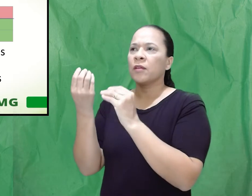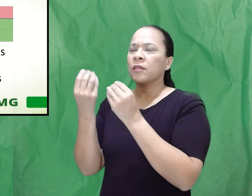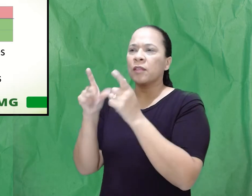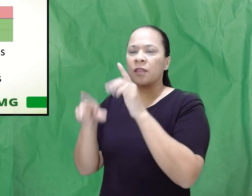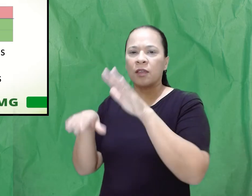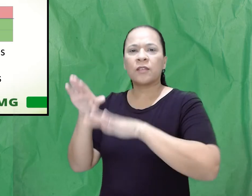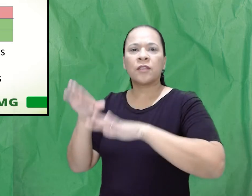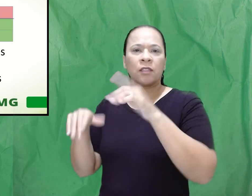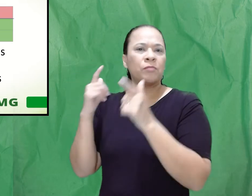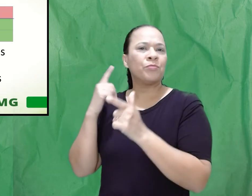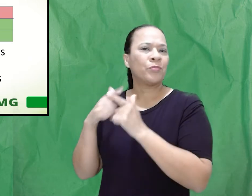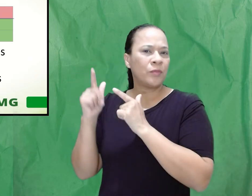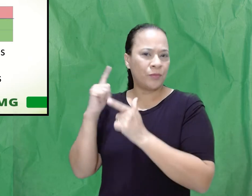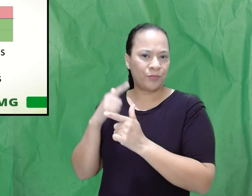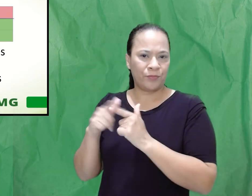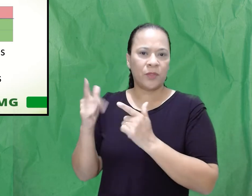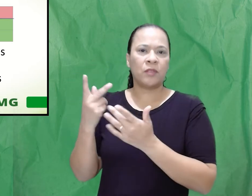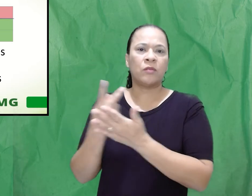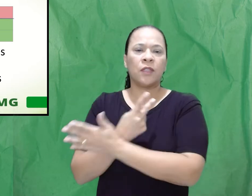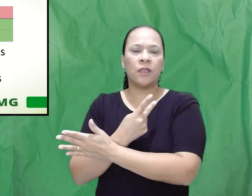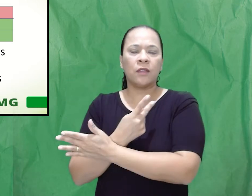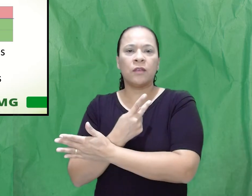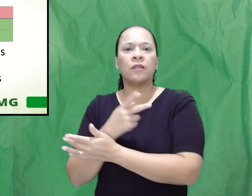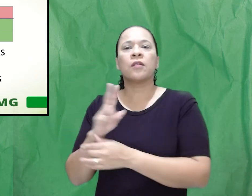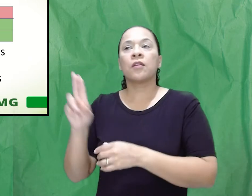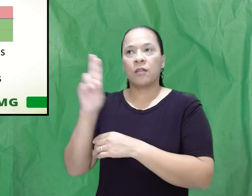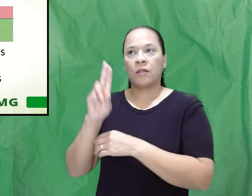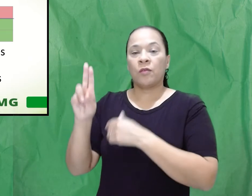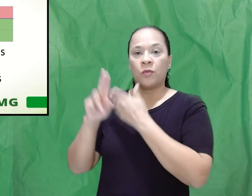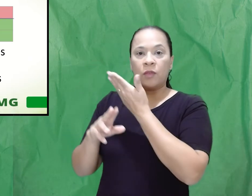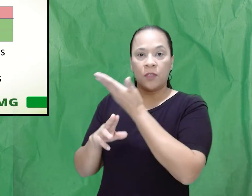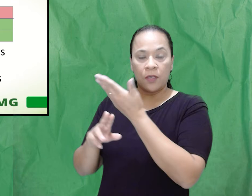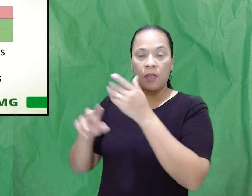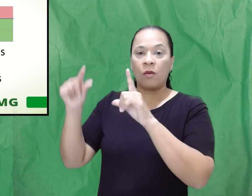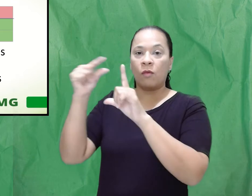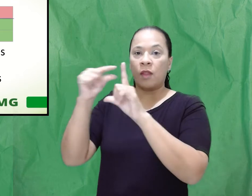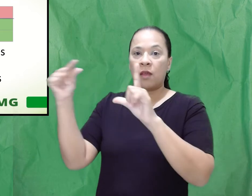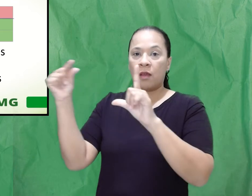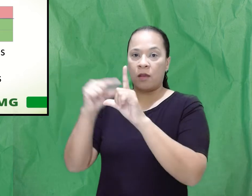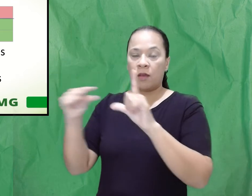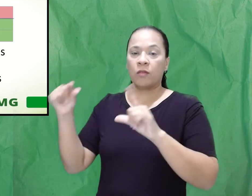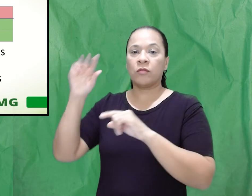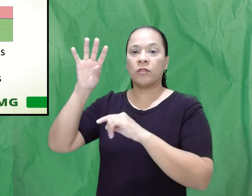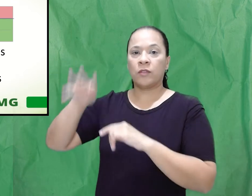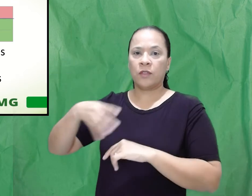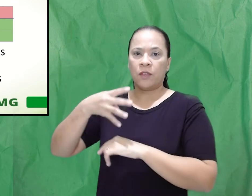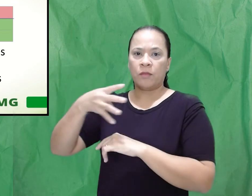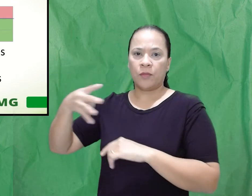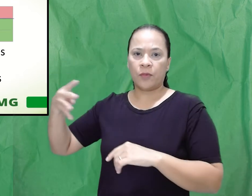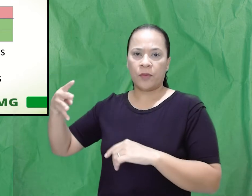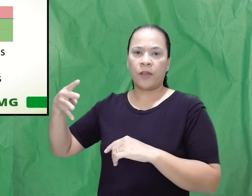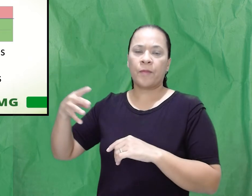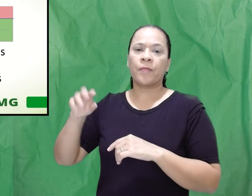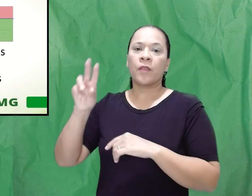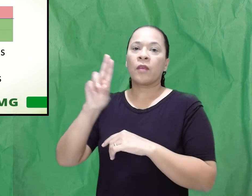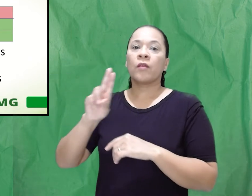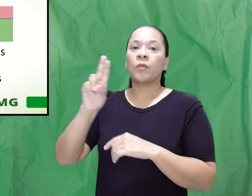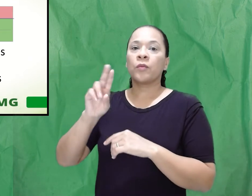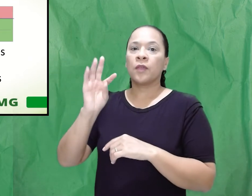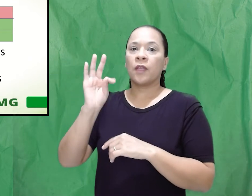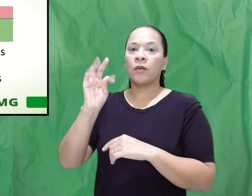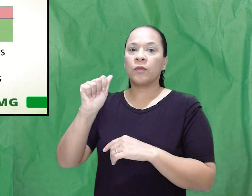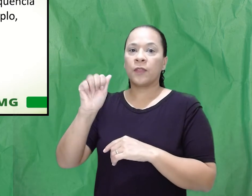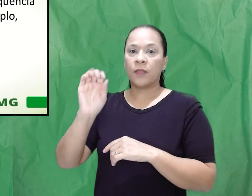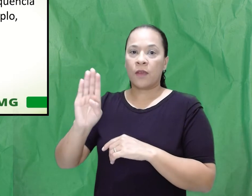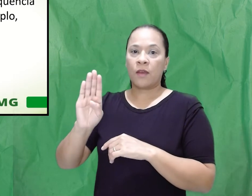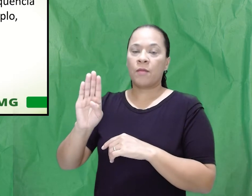São problemas que eu tenho a utilizar um layout tabular, utilizando o table para fazer o layout da minha página.